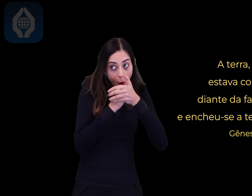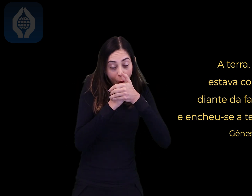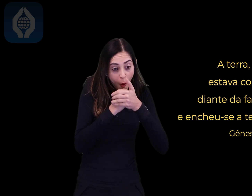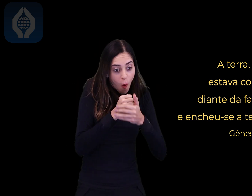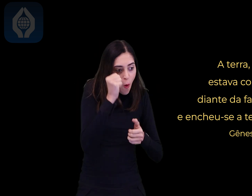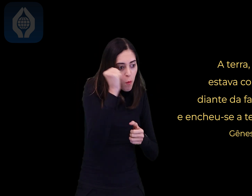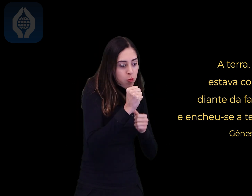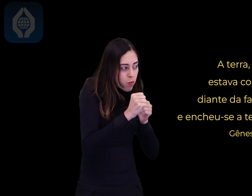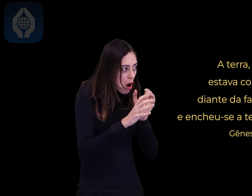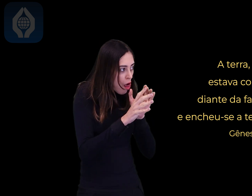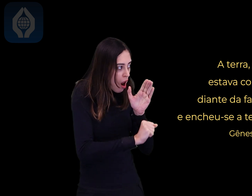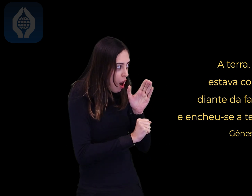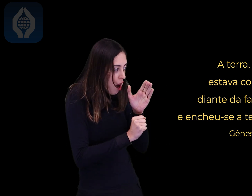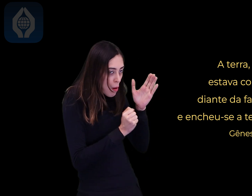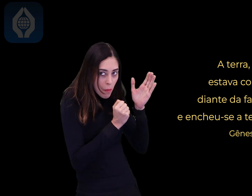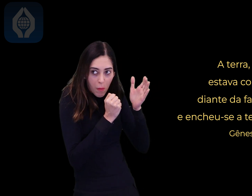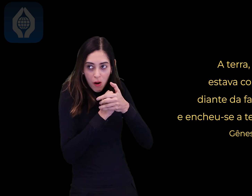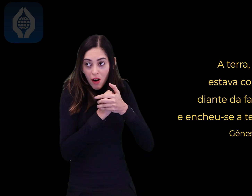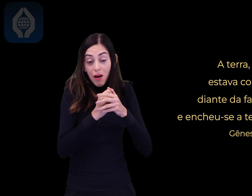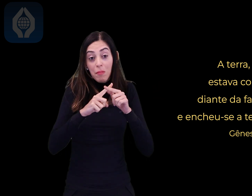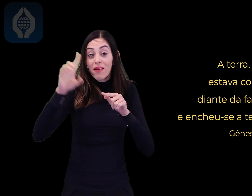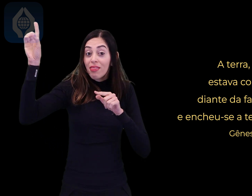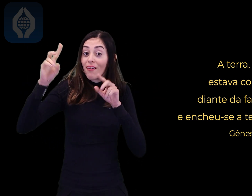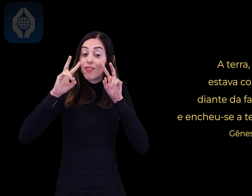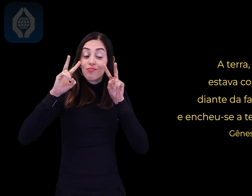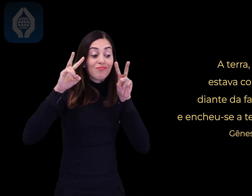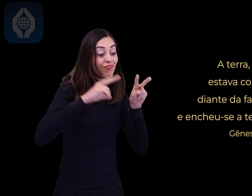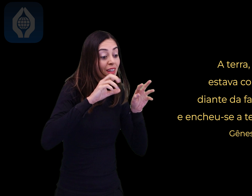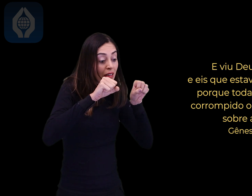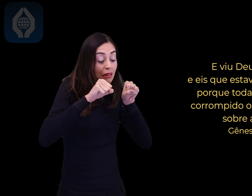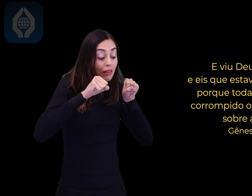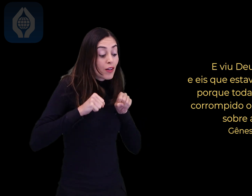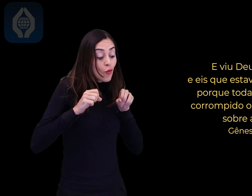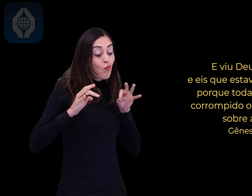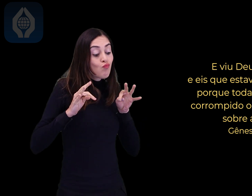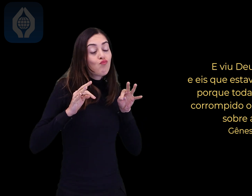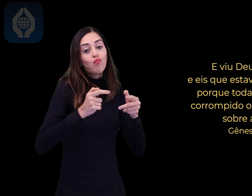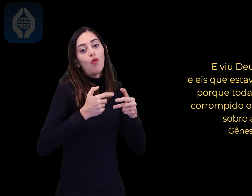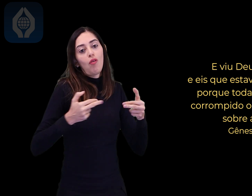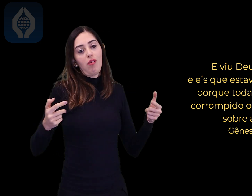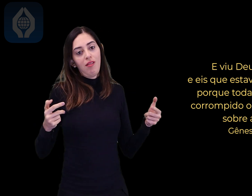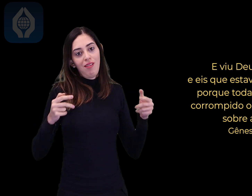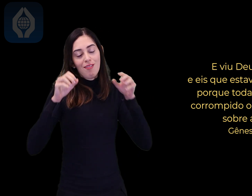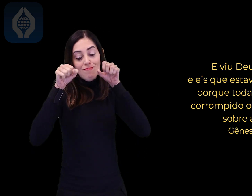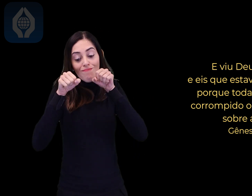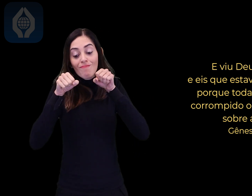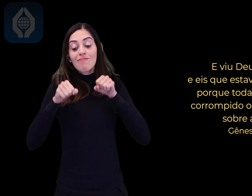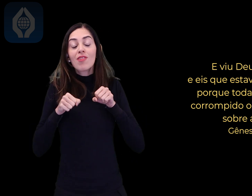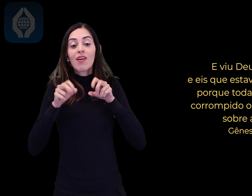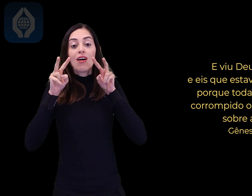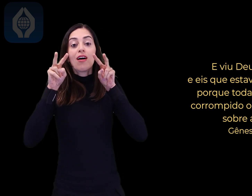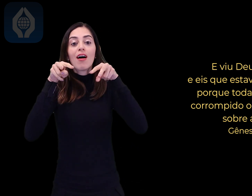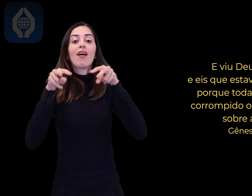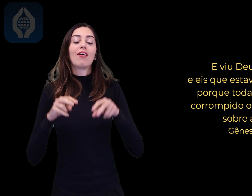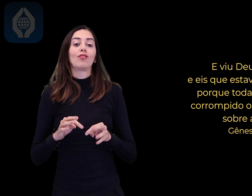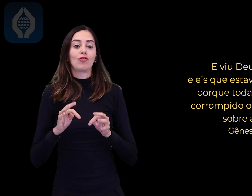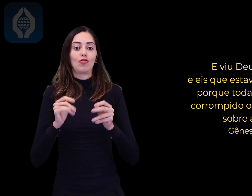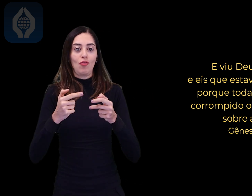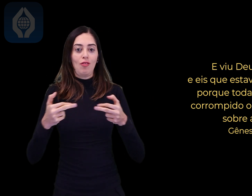ficou escondido de Deus. Ele viu tudo. Ele sempre vê todas as coisas. Ninguém pode esconder coisa alguma dele.